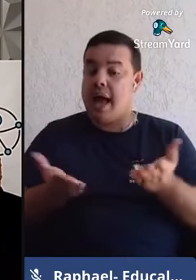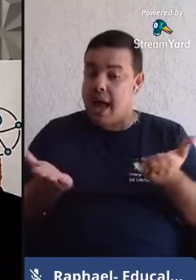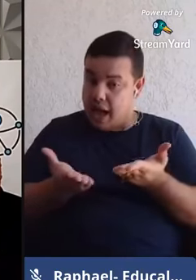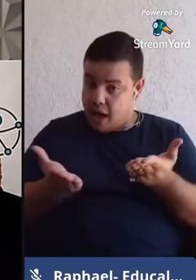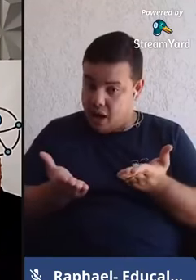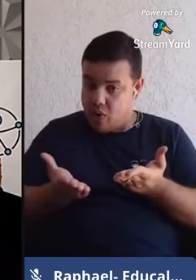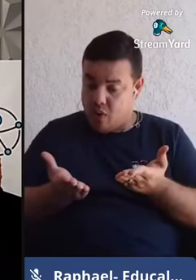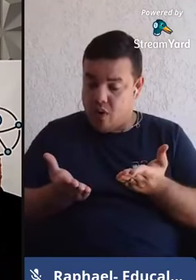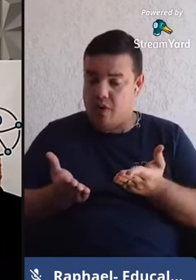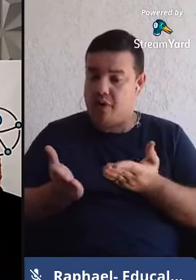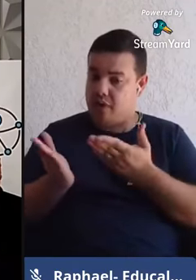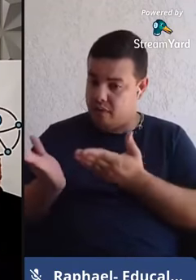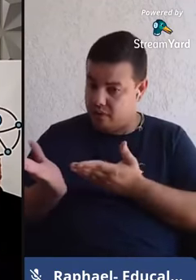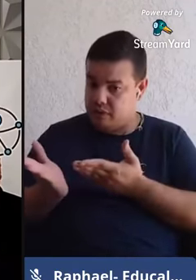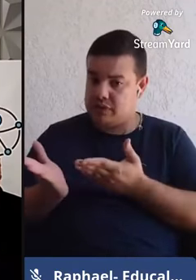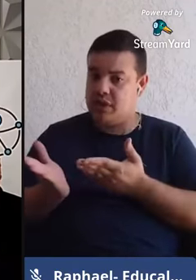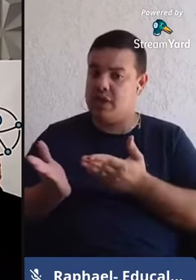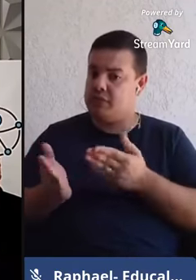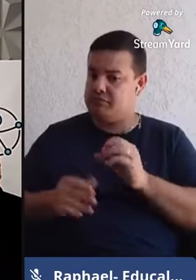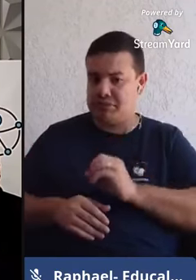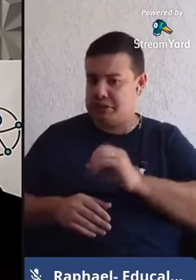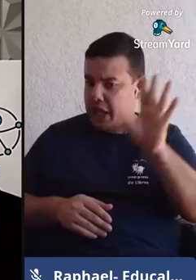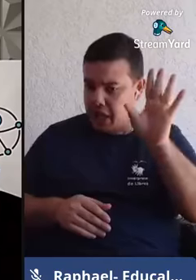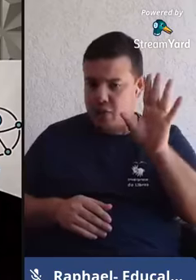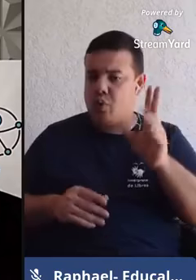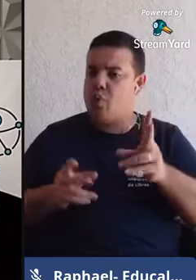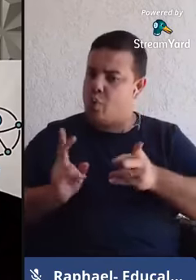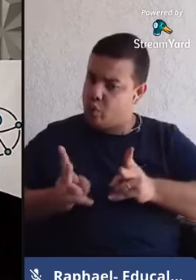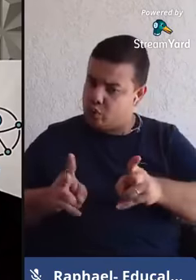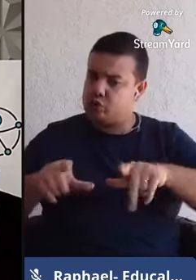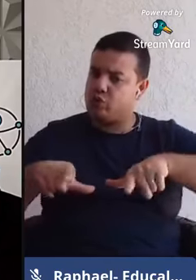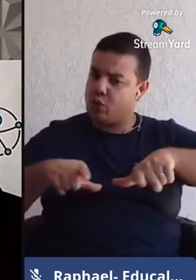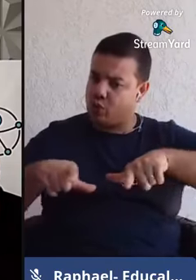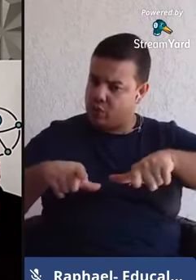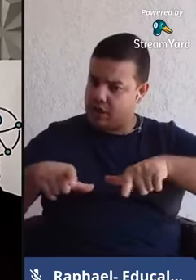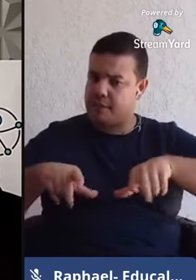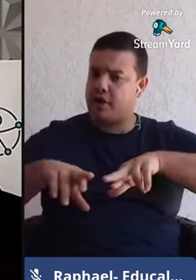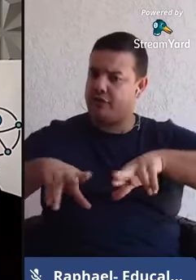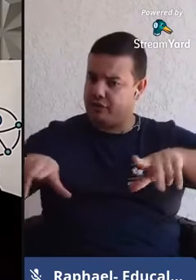saiu, né, você continuou com as outras atividades, e depois do prazo